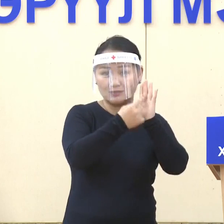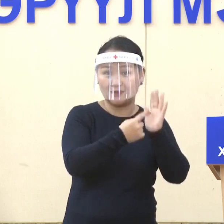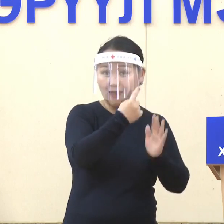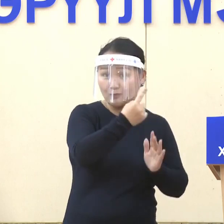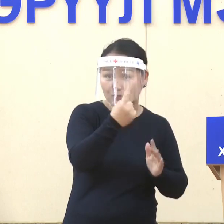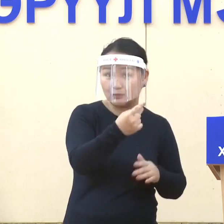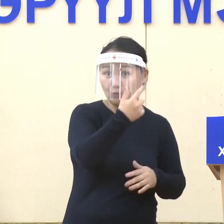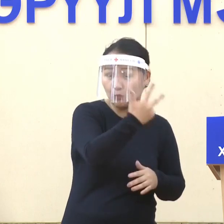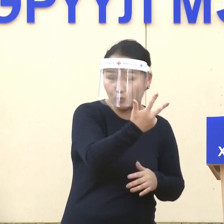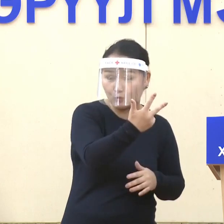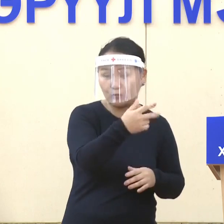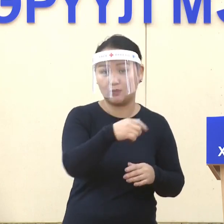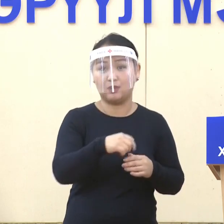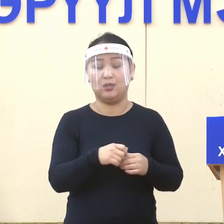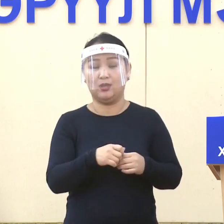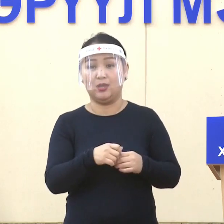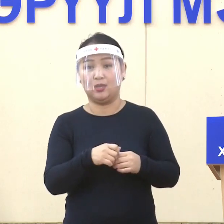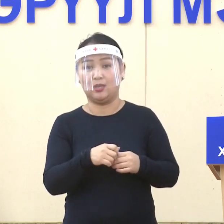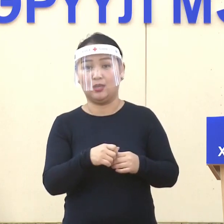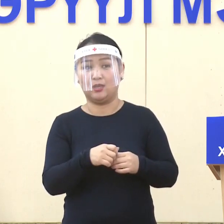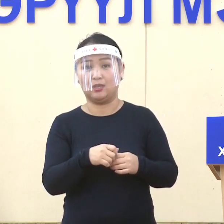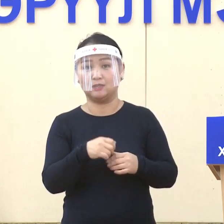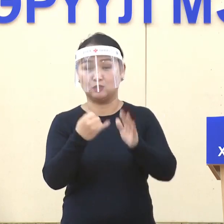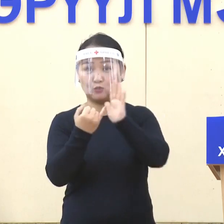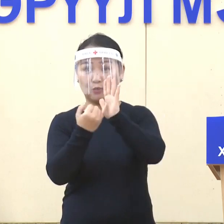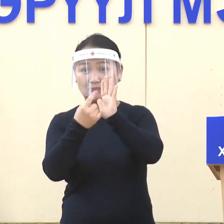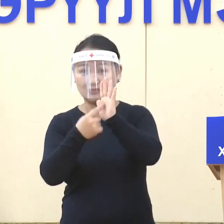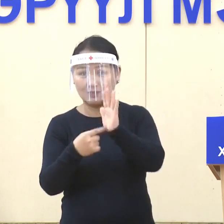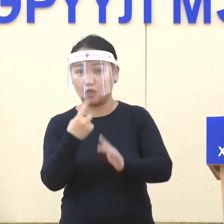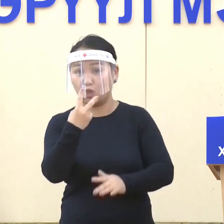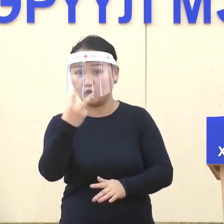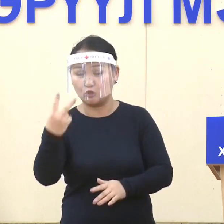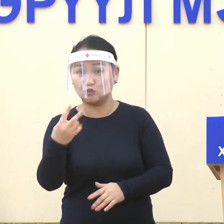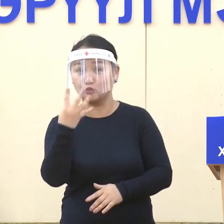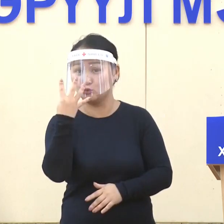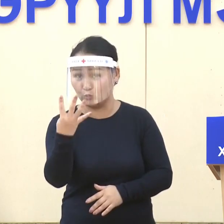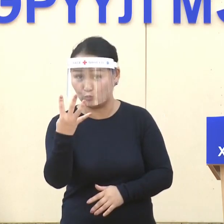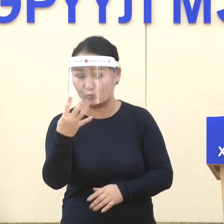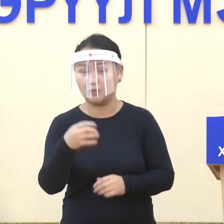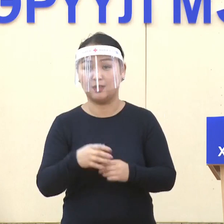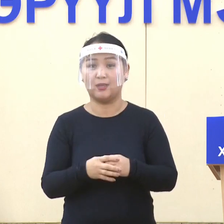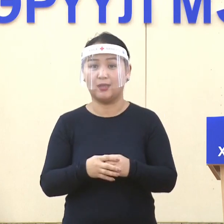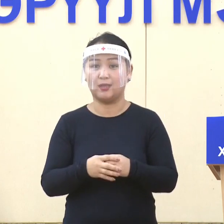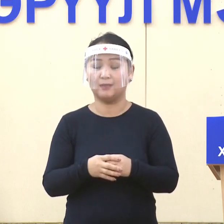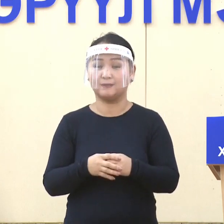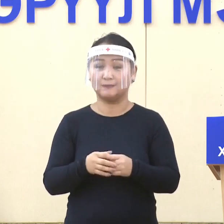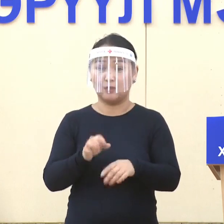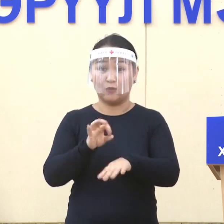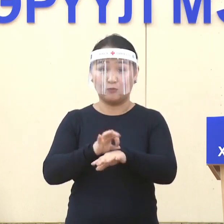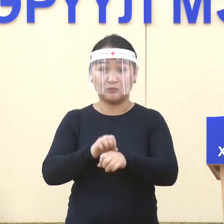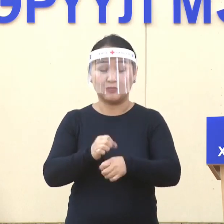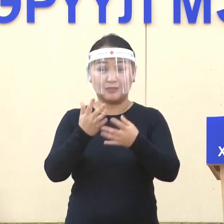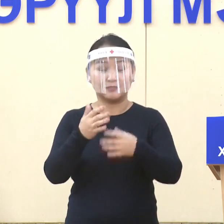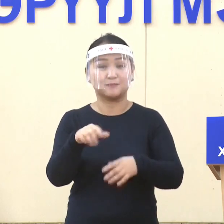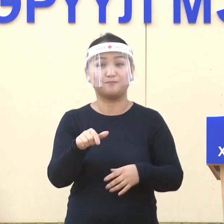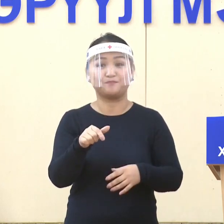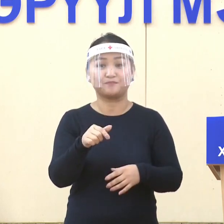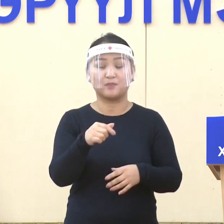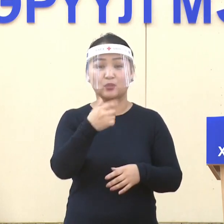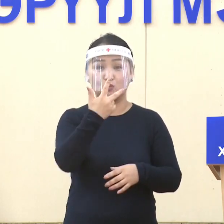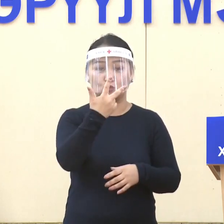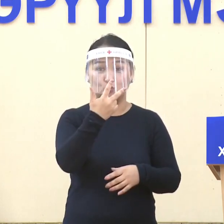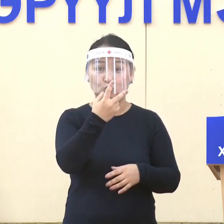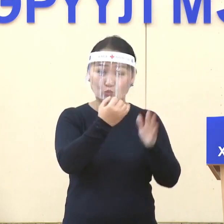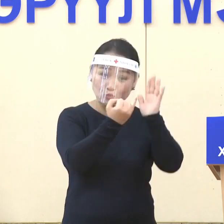3 хүний тохиолдол илэрсэн байна. 6 сарын 22-нд 4 хүний тохиолдол илэрч 6 сарын 23-нд